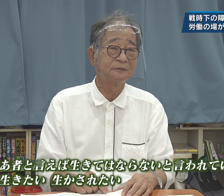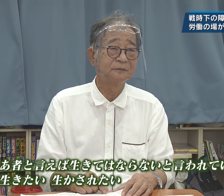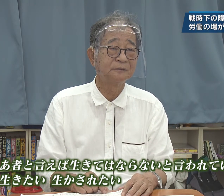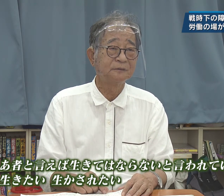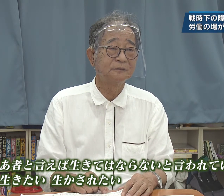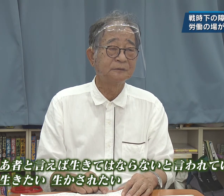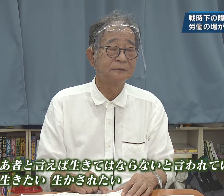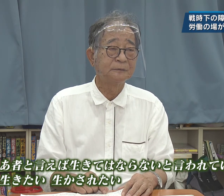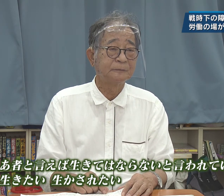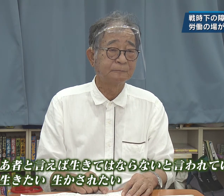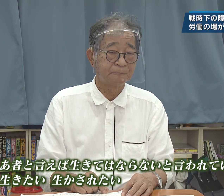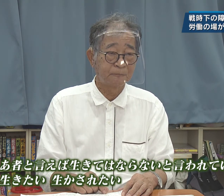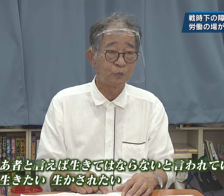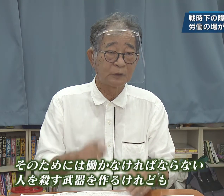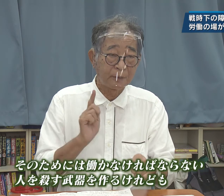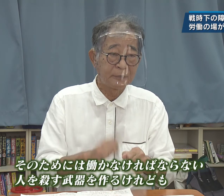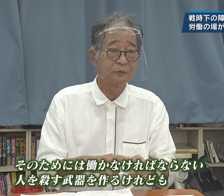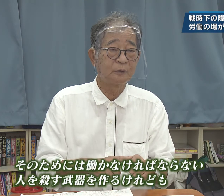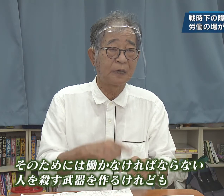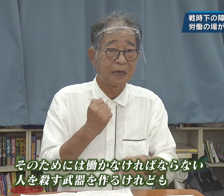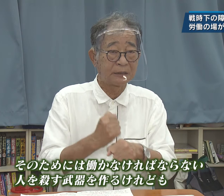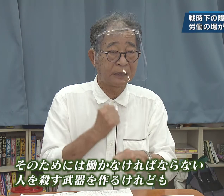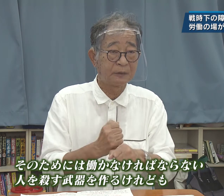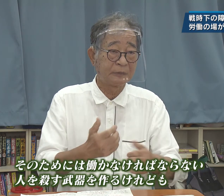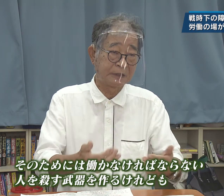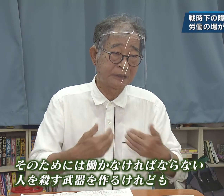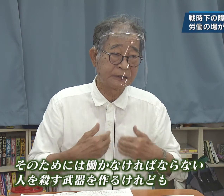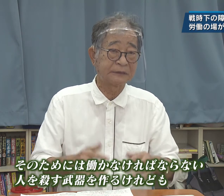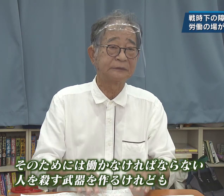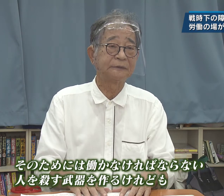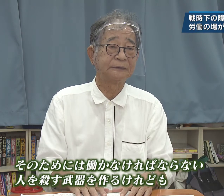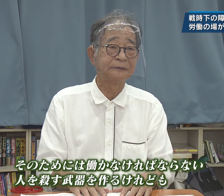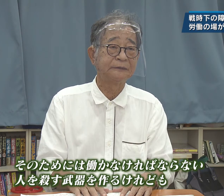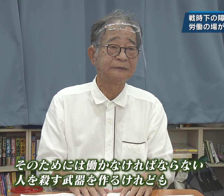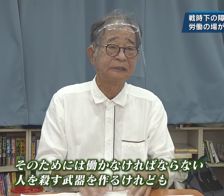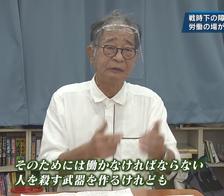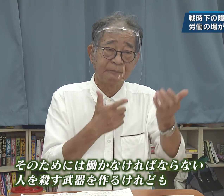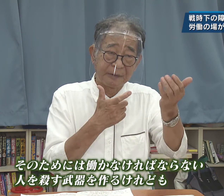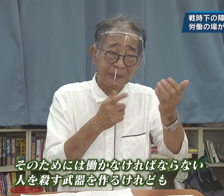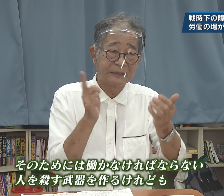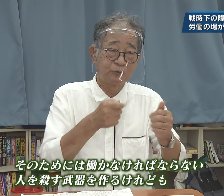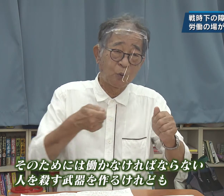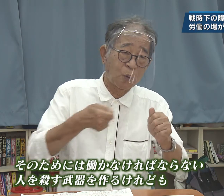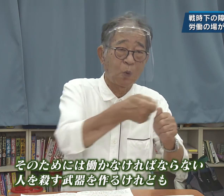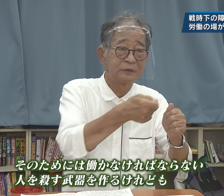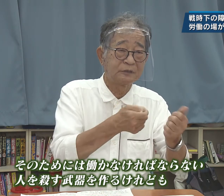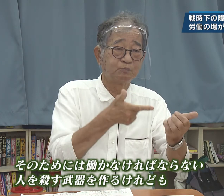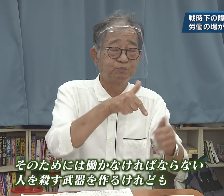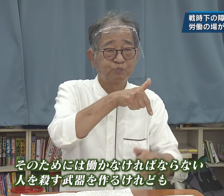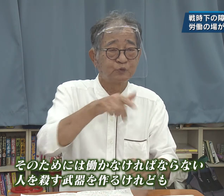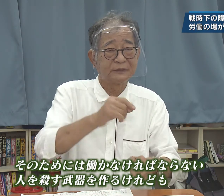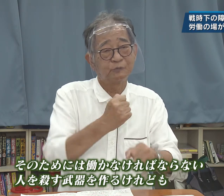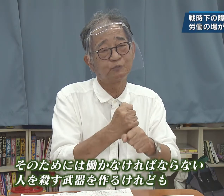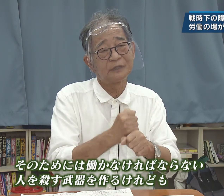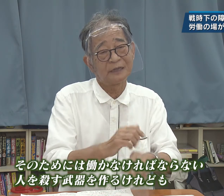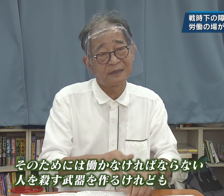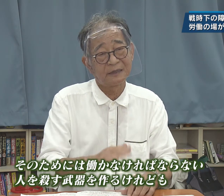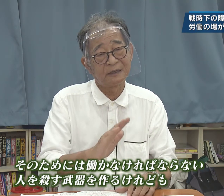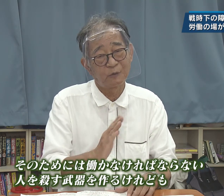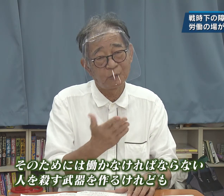たいそのためには働かなければならないひところ数武器